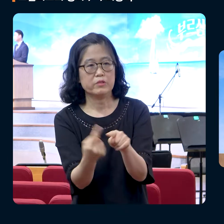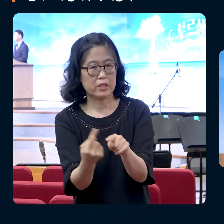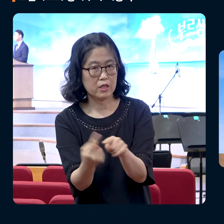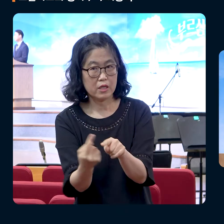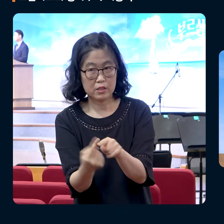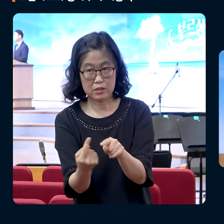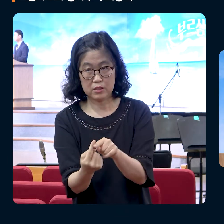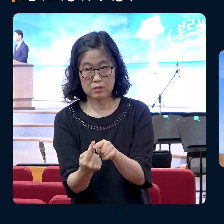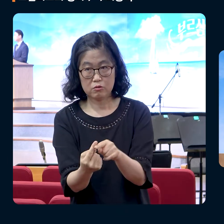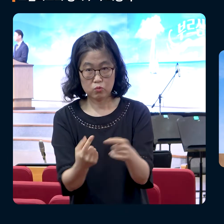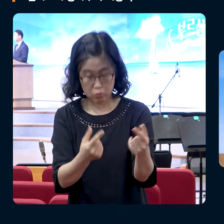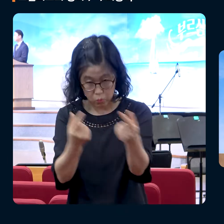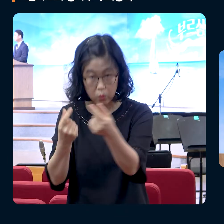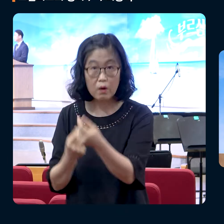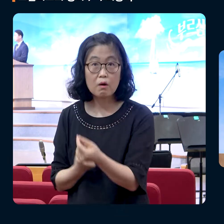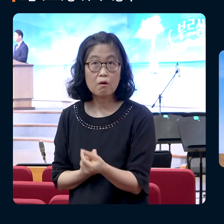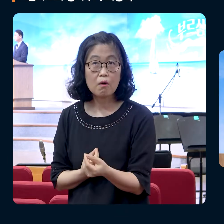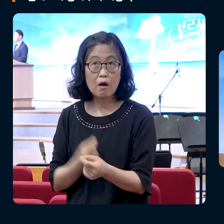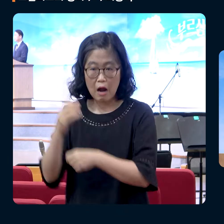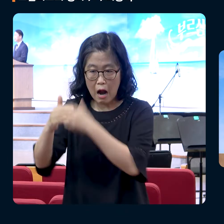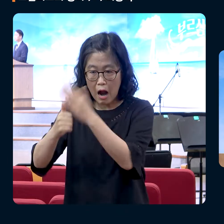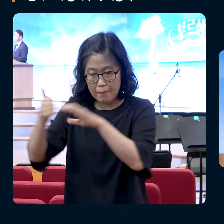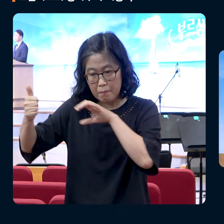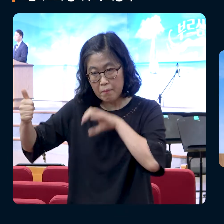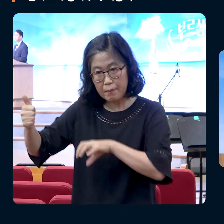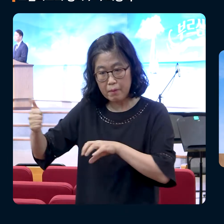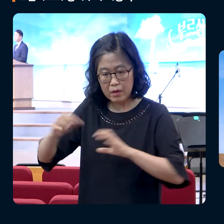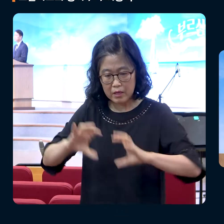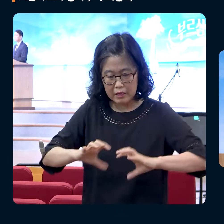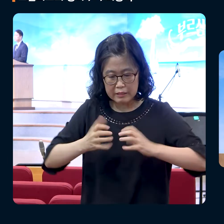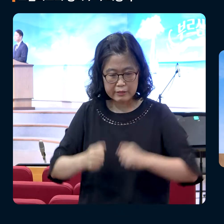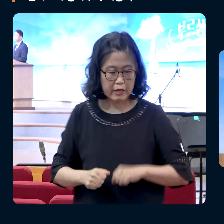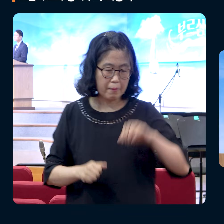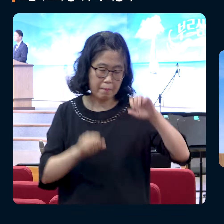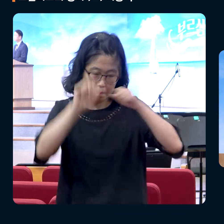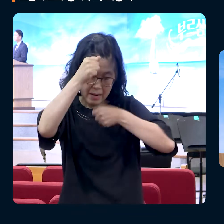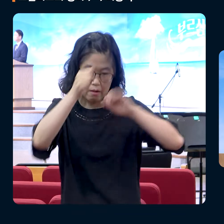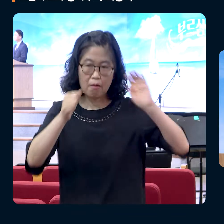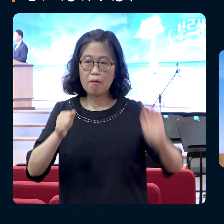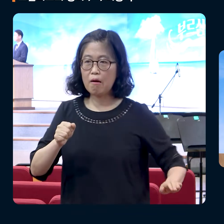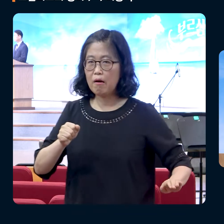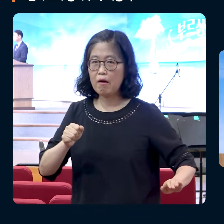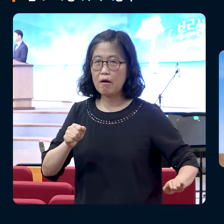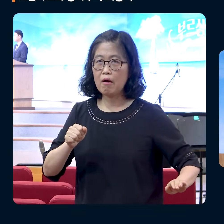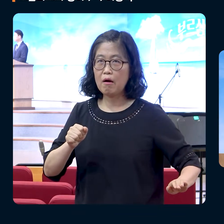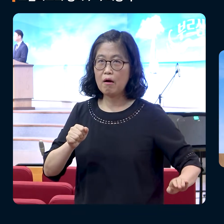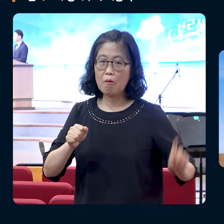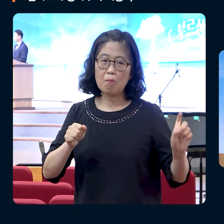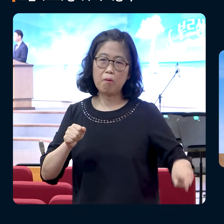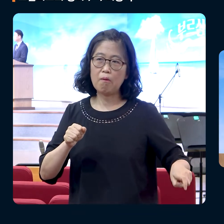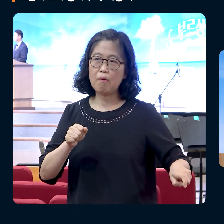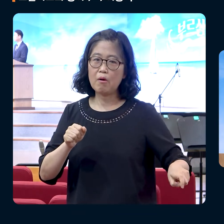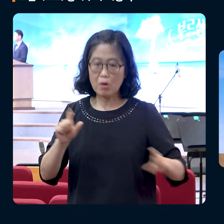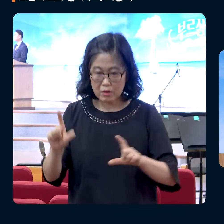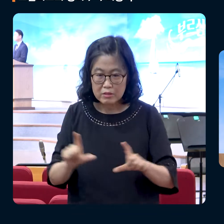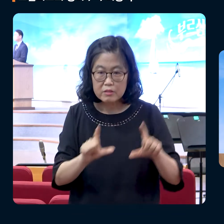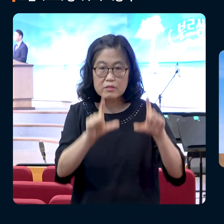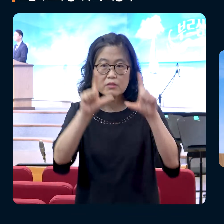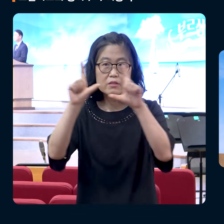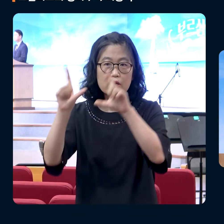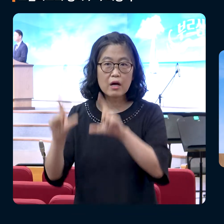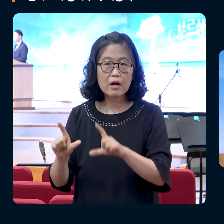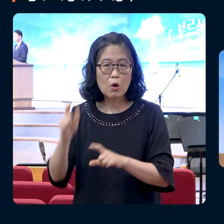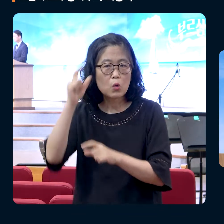동일하게 하나님 앞에서 이 세상에 두 발을 디디면서 살아가면서 이 세상을 어떻게 살아가야 할까, 그런